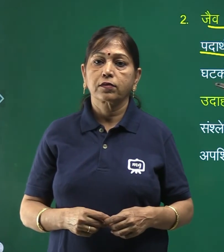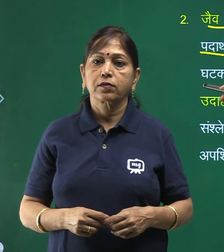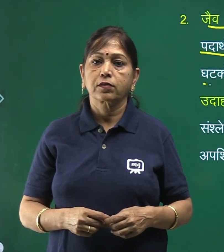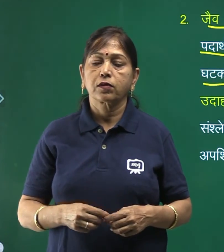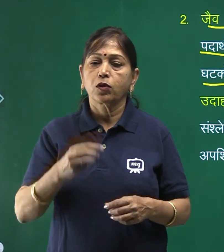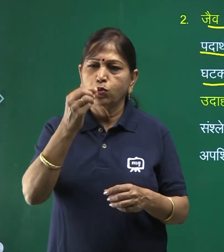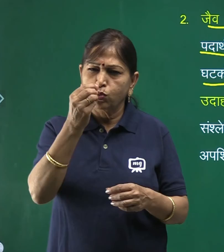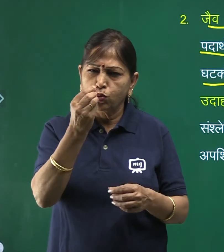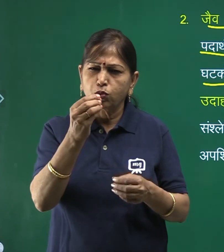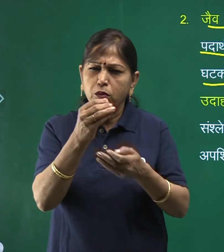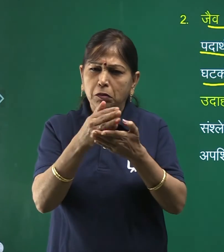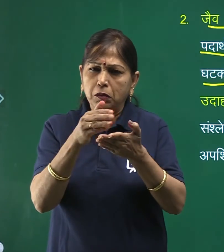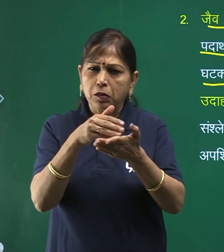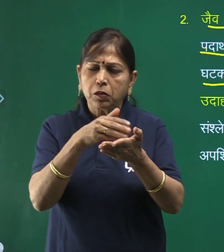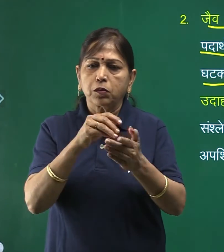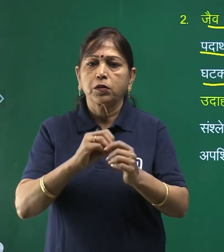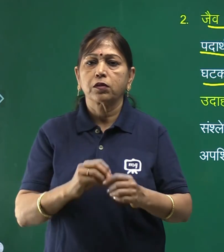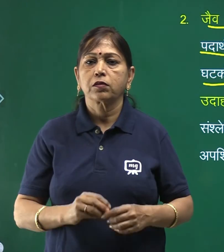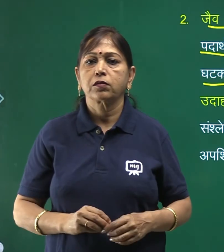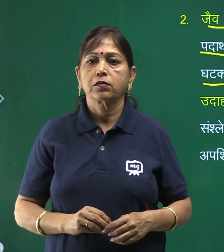छोटे घटकों में